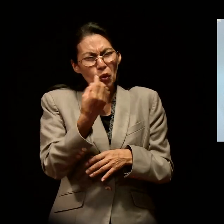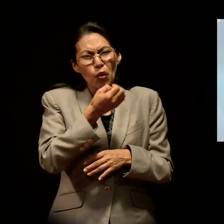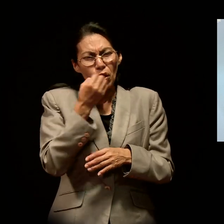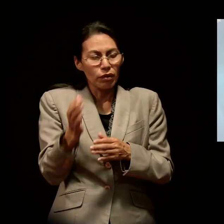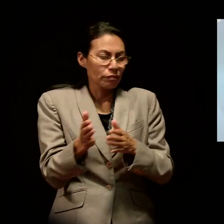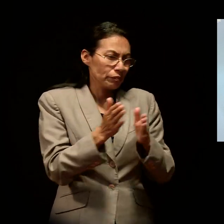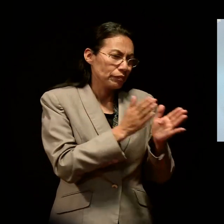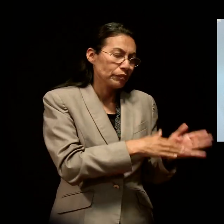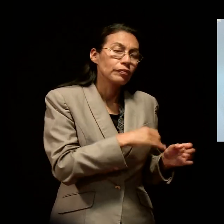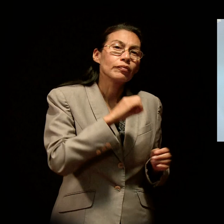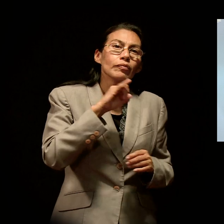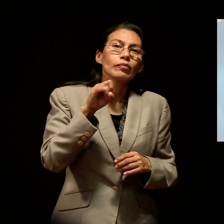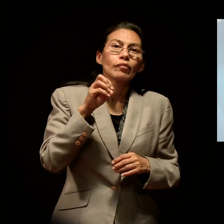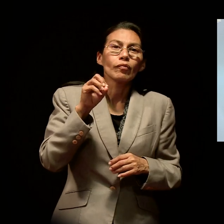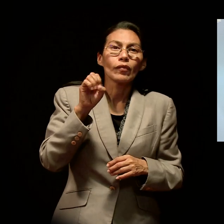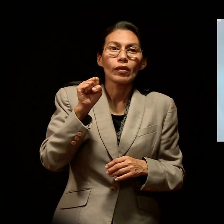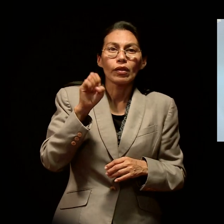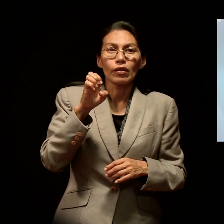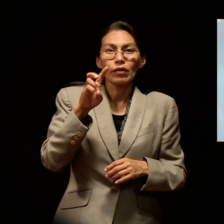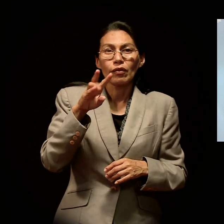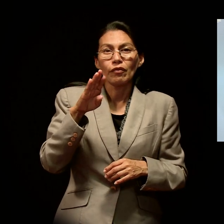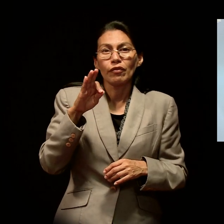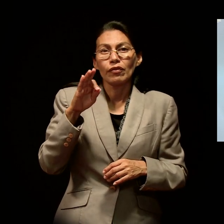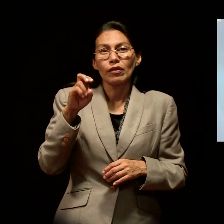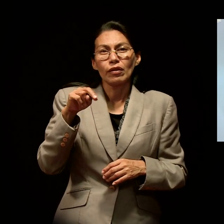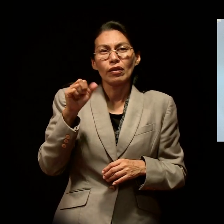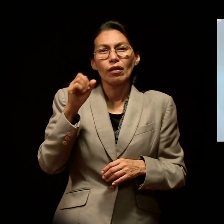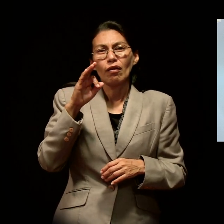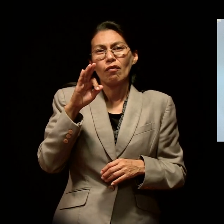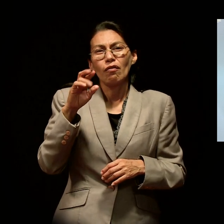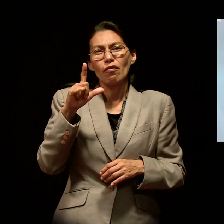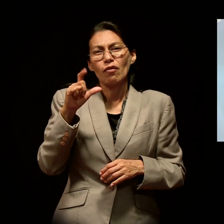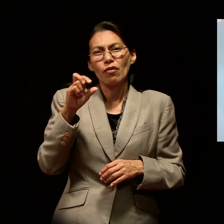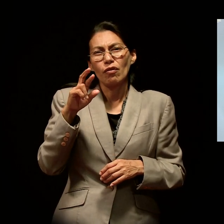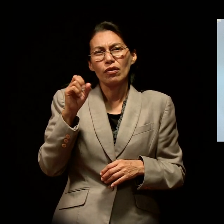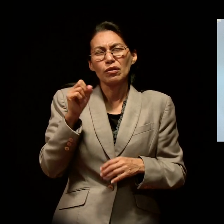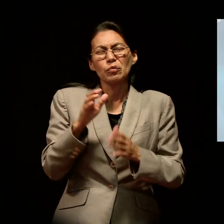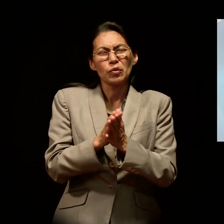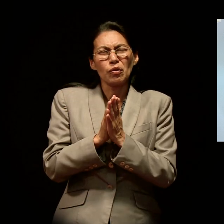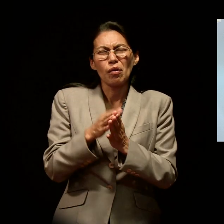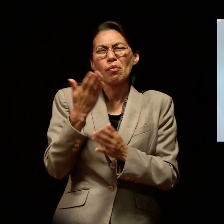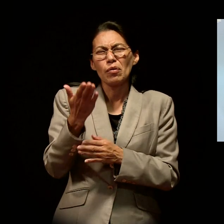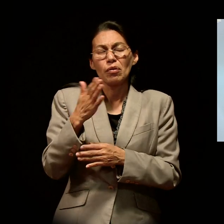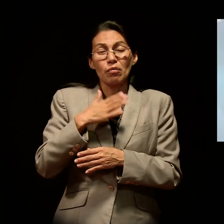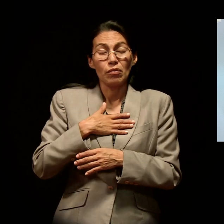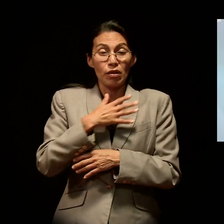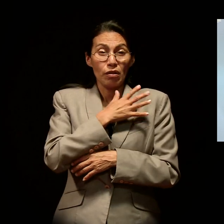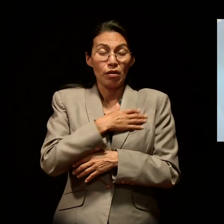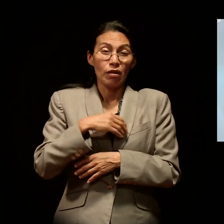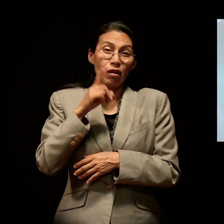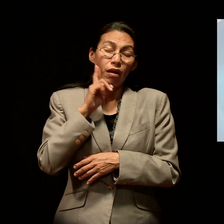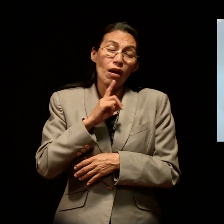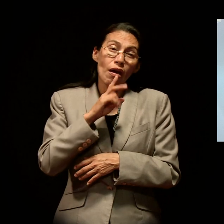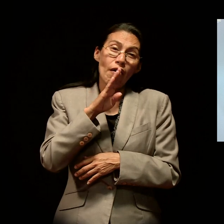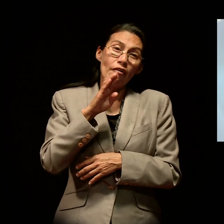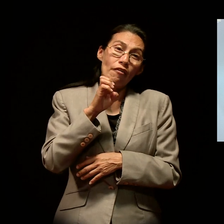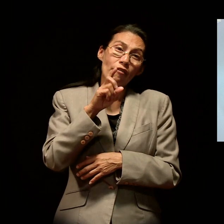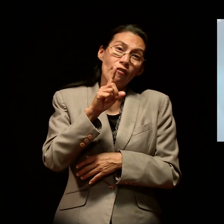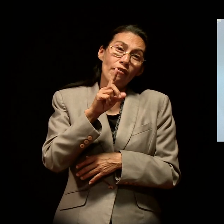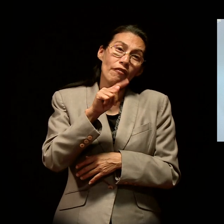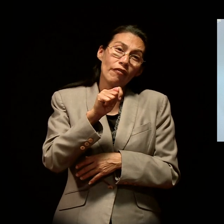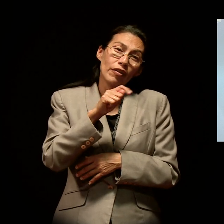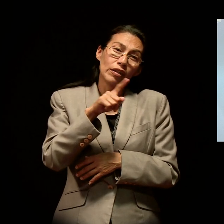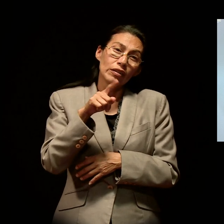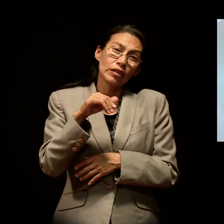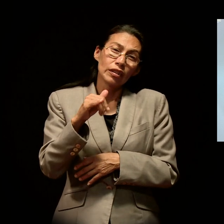situación y vamos a estar orando por ti Josefina de flores bendiciones les pido oración por mi hija bessy